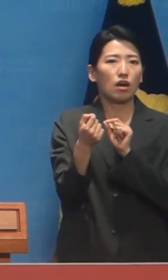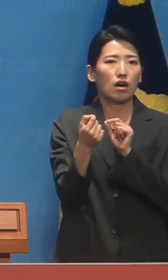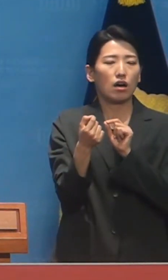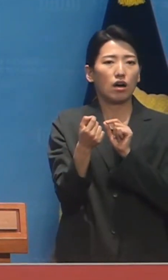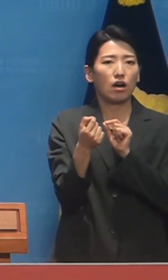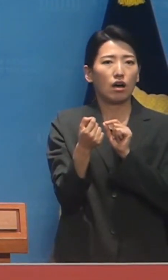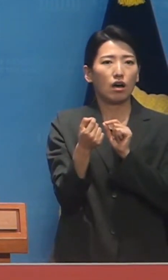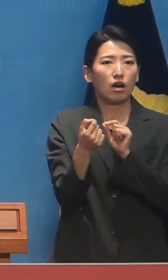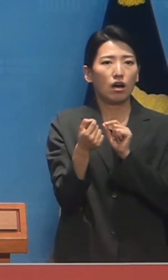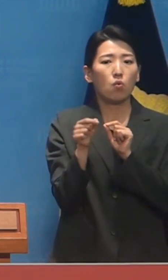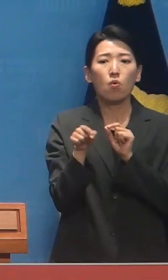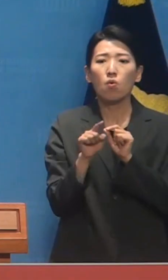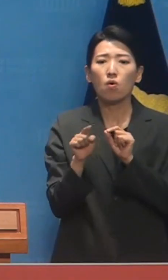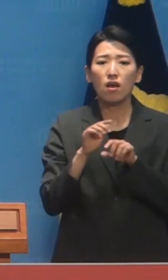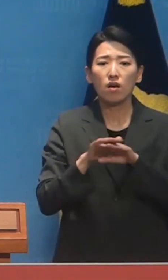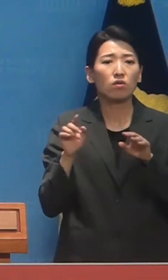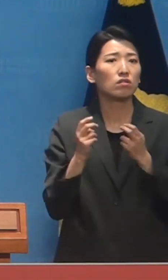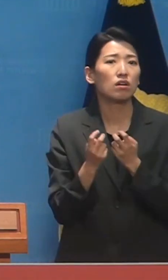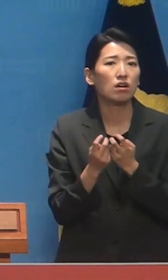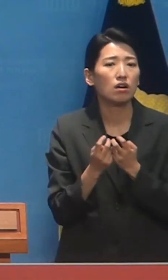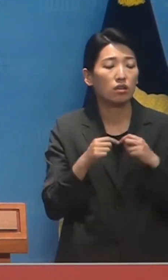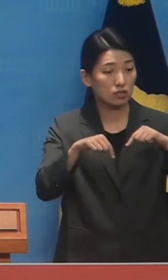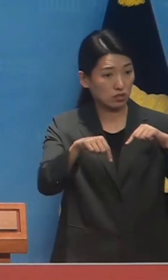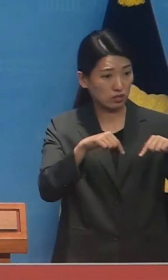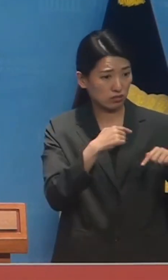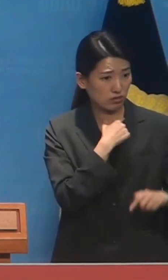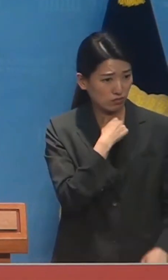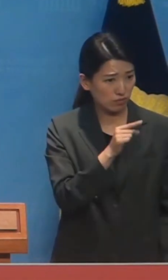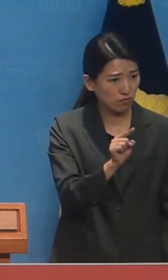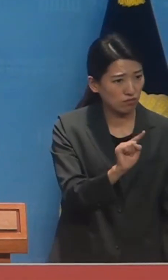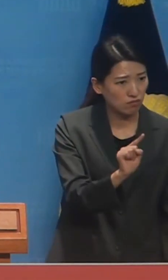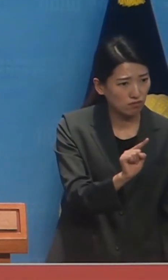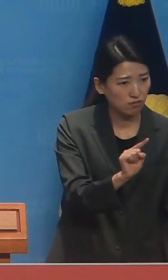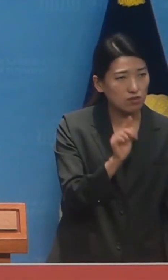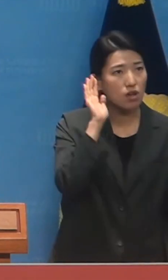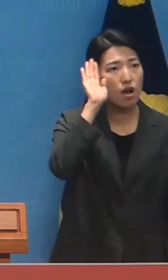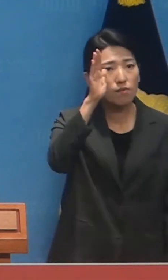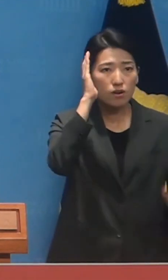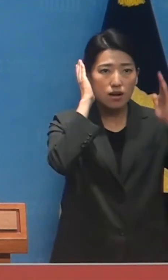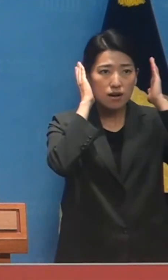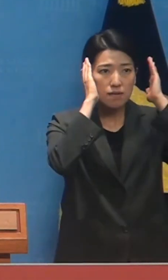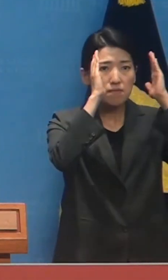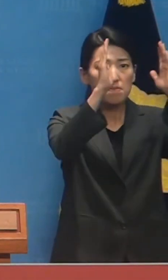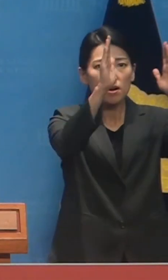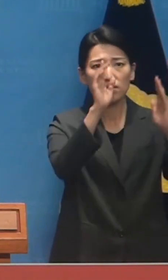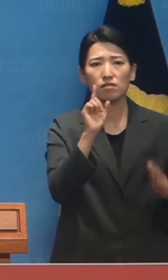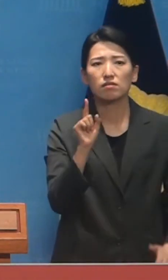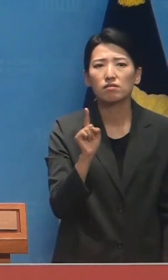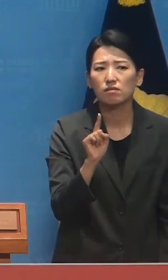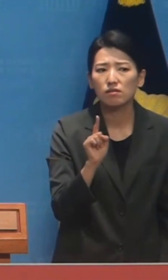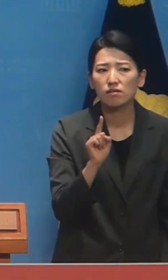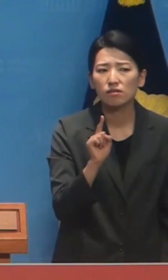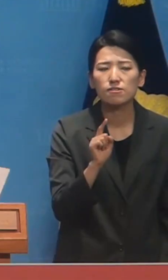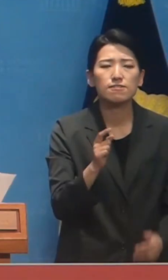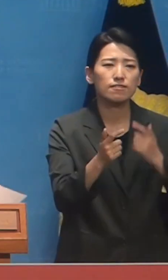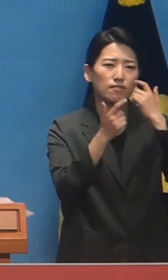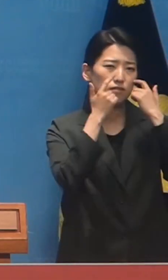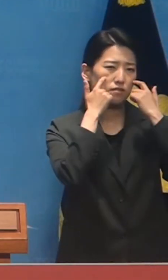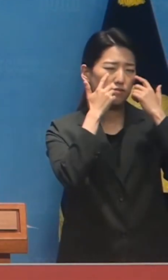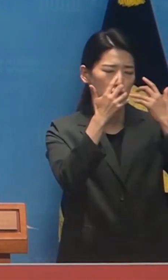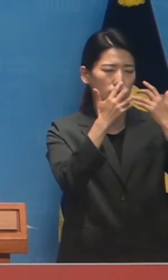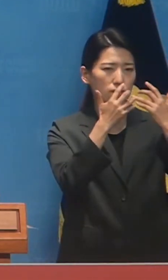이러한 때 정치가 무엇을 말하고 어떤 방향을 제시해야 할지 분명해야